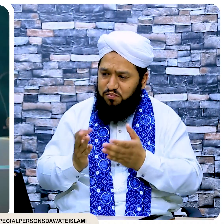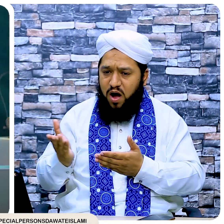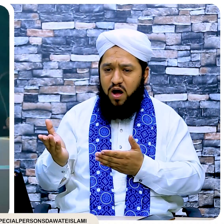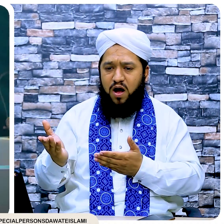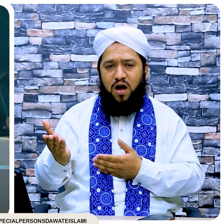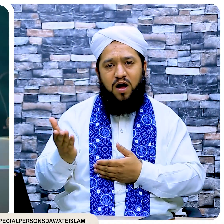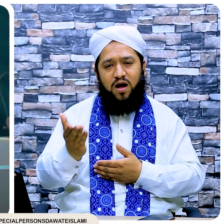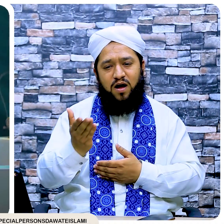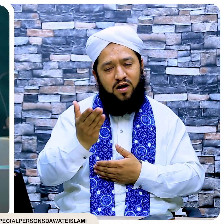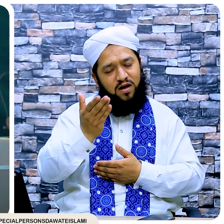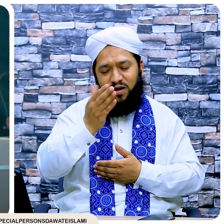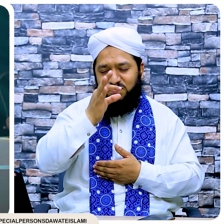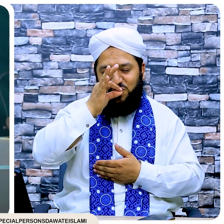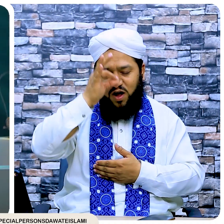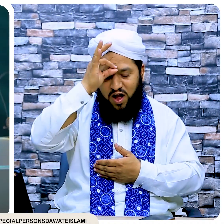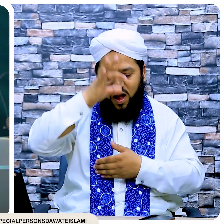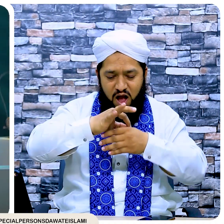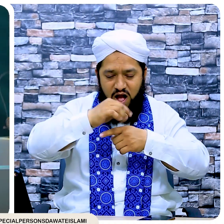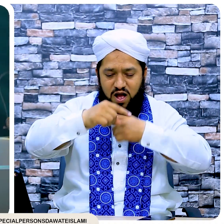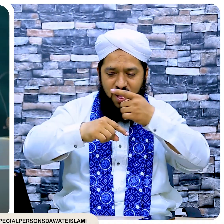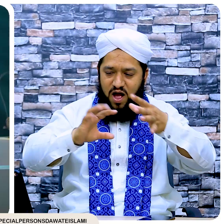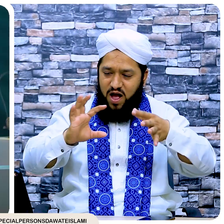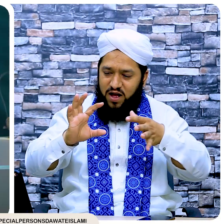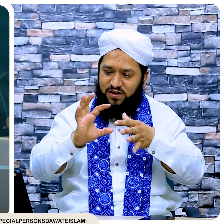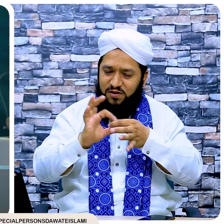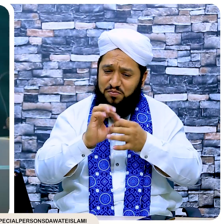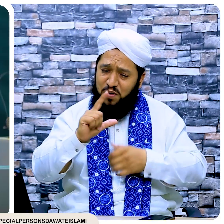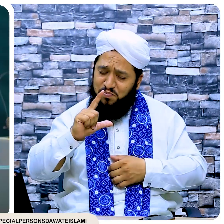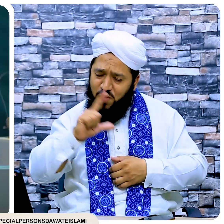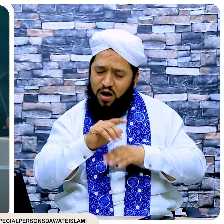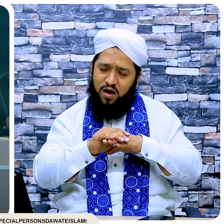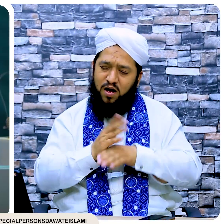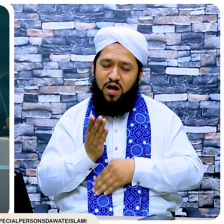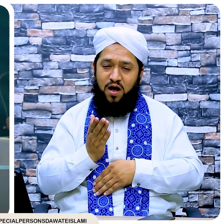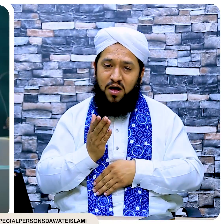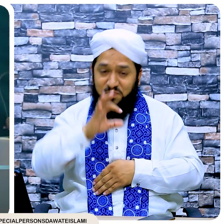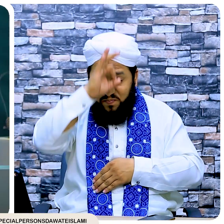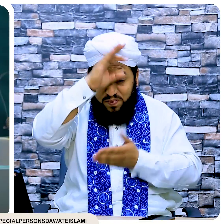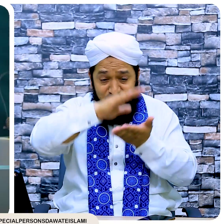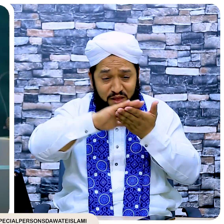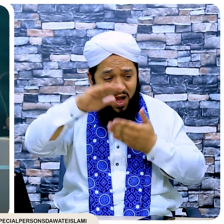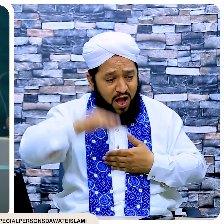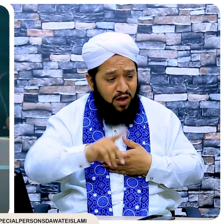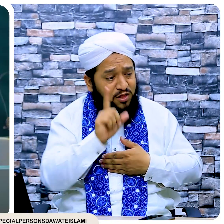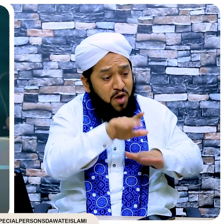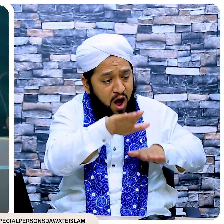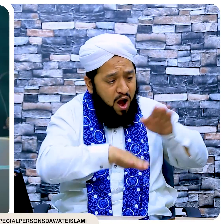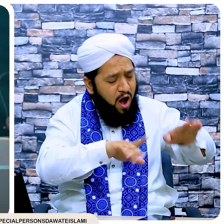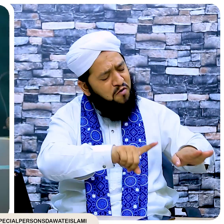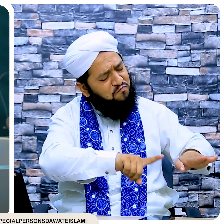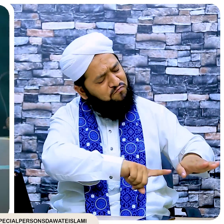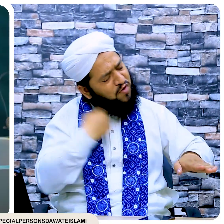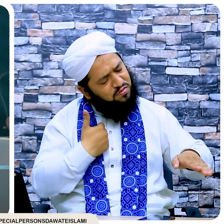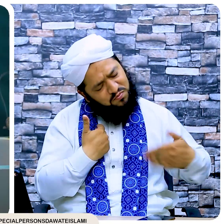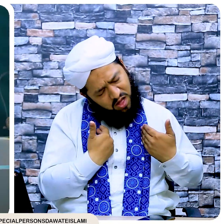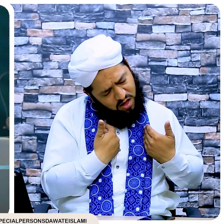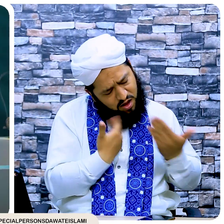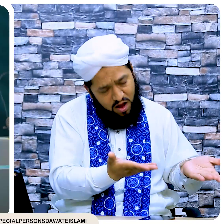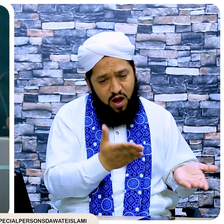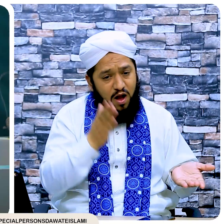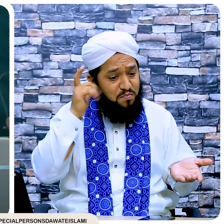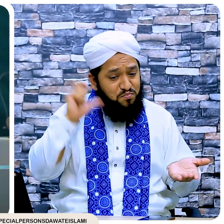تھے، مگر کیا عشق اہل بیت تھا کہ حضور آپ نبی پاک علیہ الصلوۃ والسلام کے نواسے ہیں، آپ کے قدموں پر ہماری جانیں قربان۔ اور